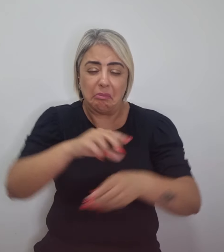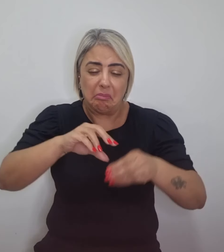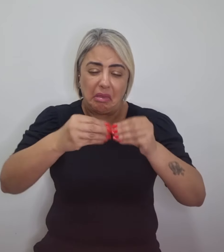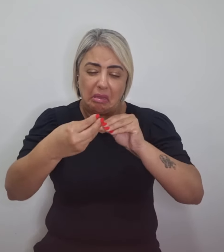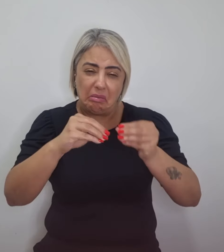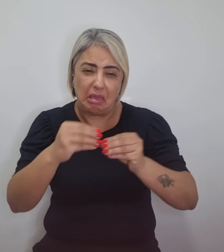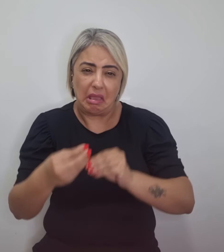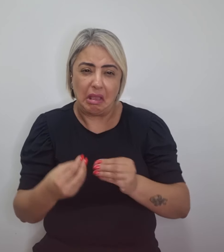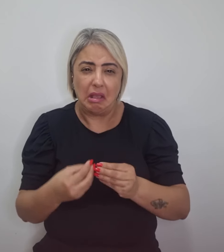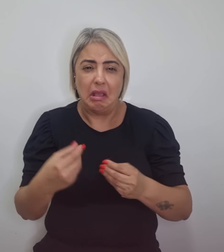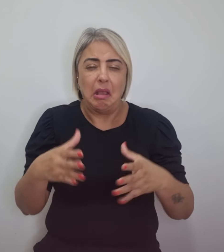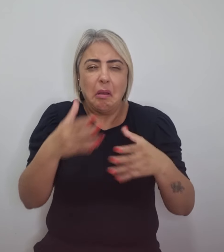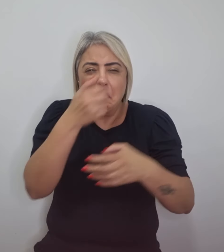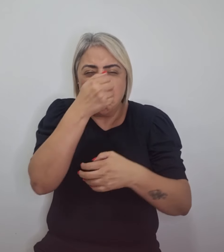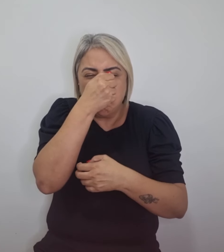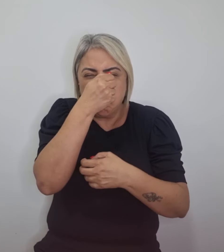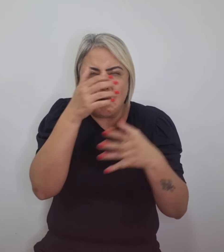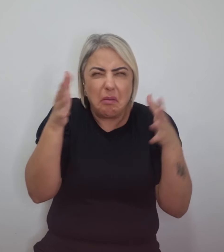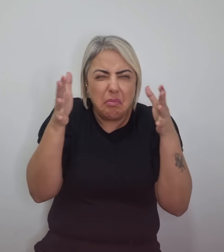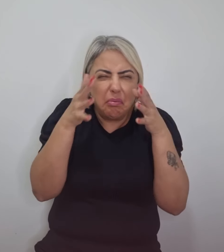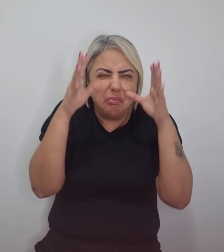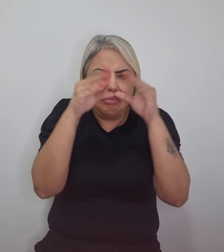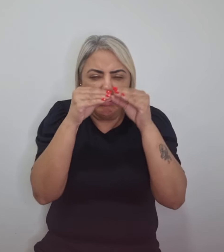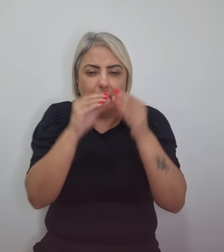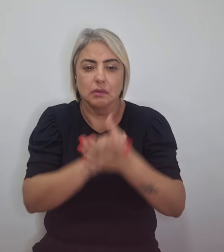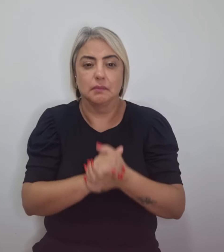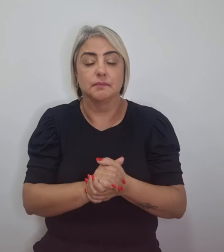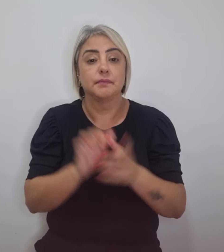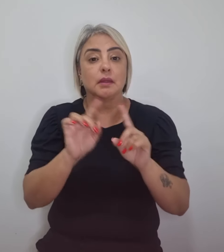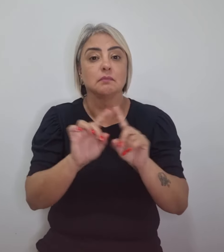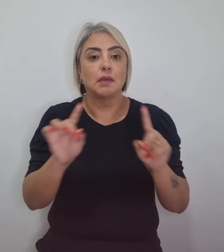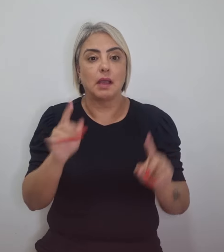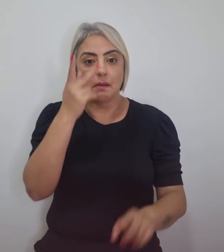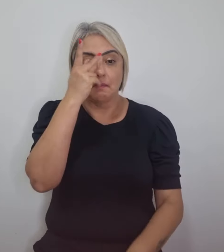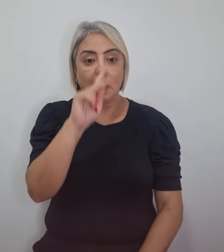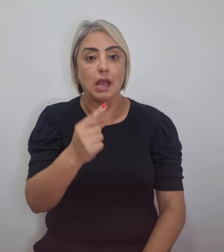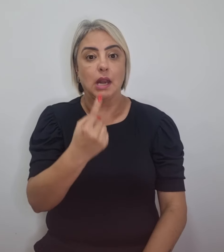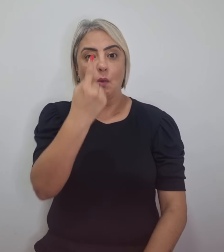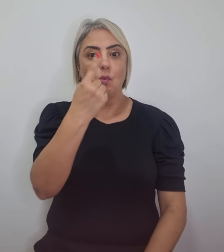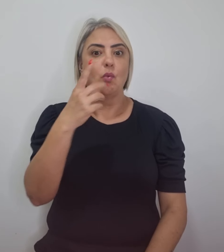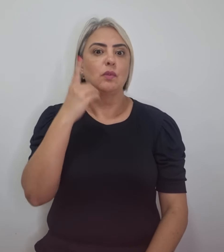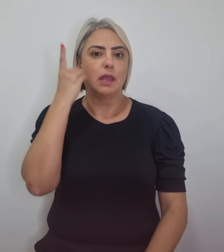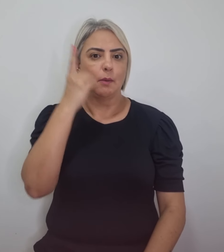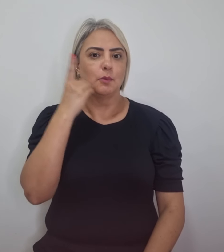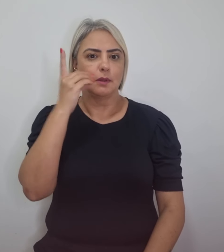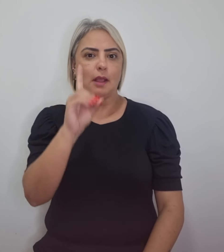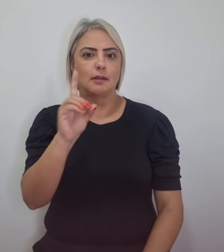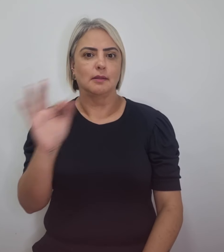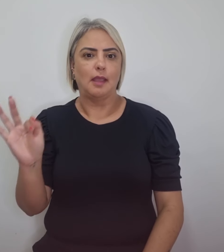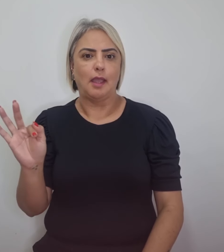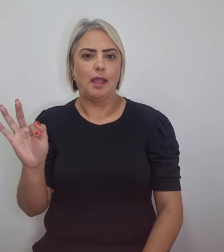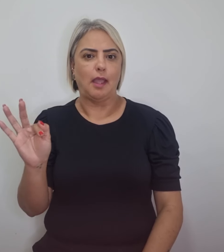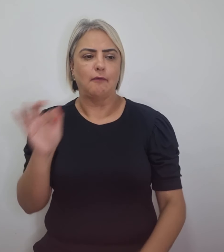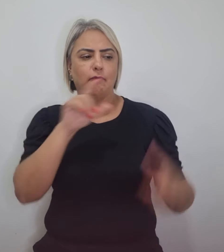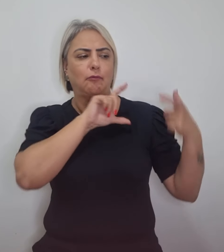pouco arejados ou apertados. Mas para um deputado distrital conservador, a